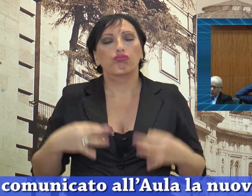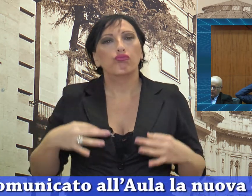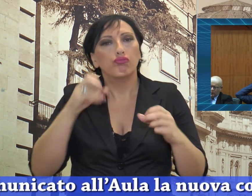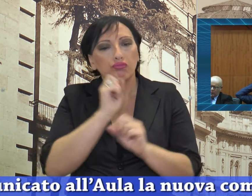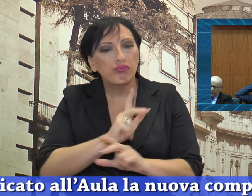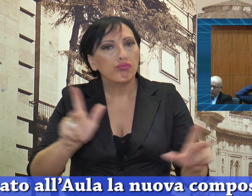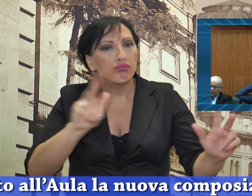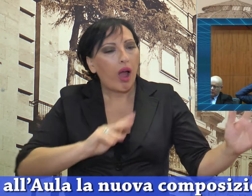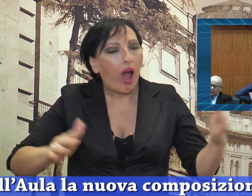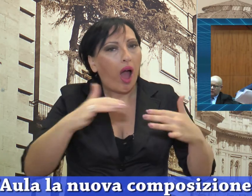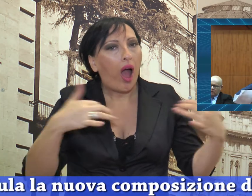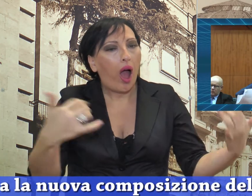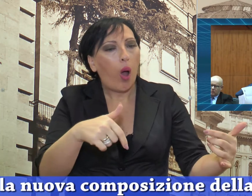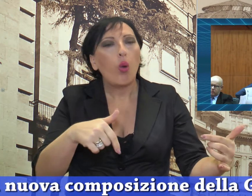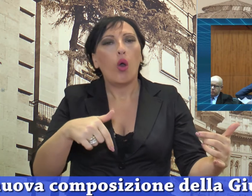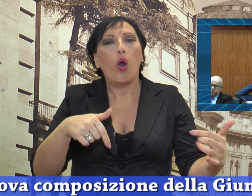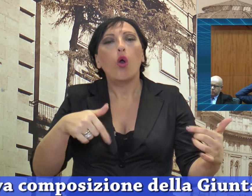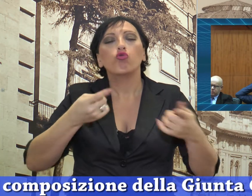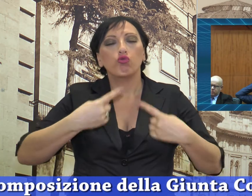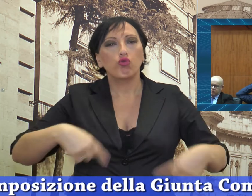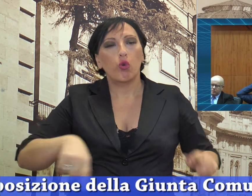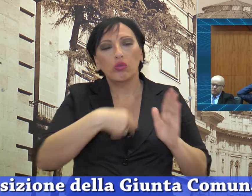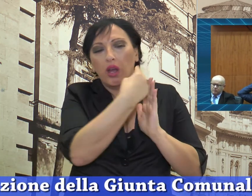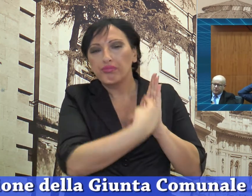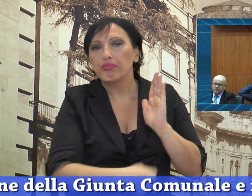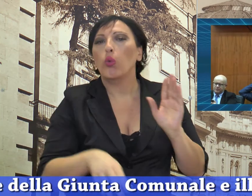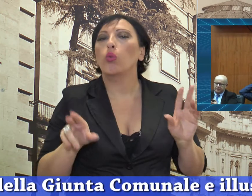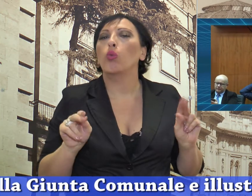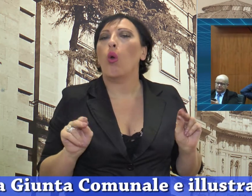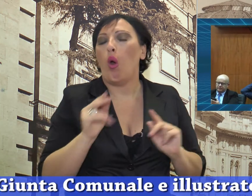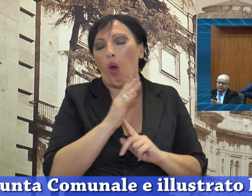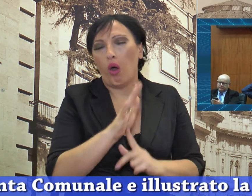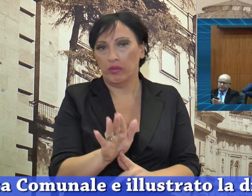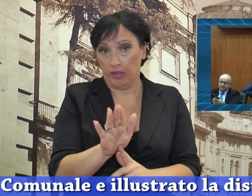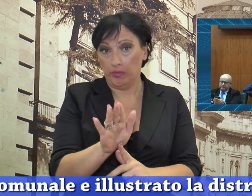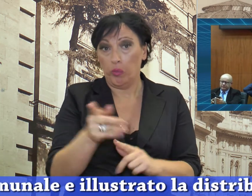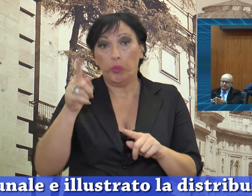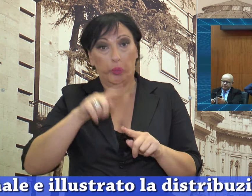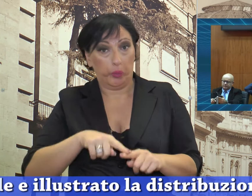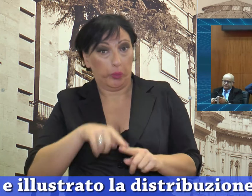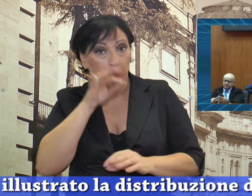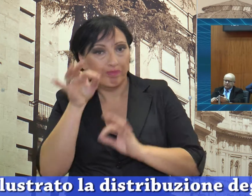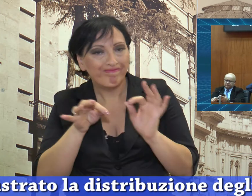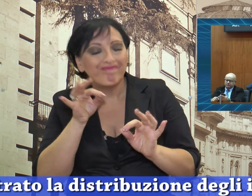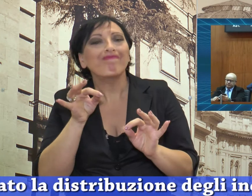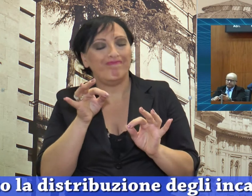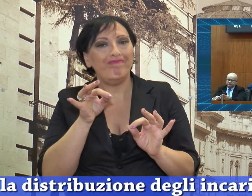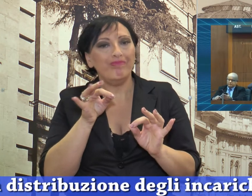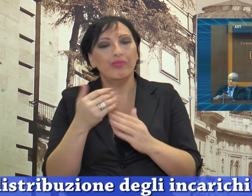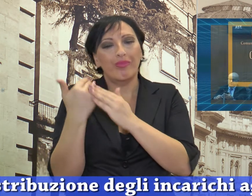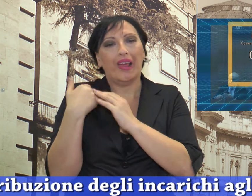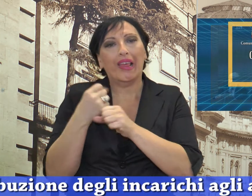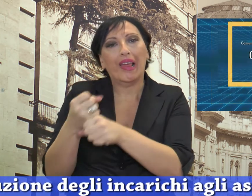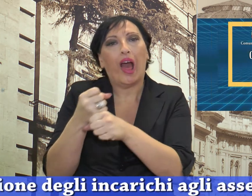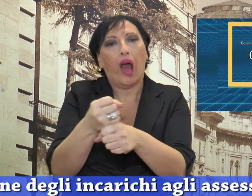comunicato all'Aula la nuova composizione della giunta comunale e illustrato la distribuzione degli